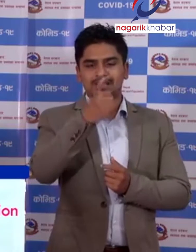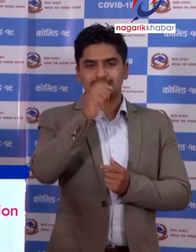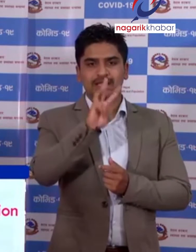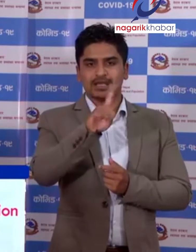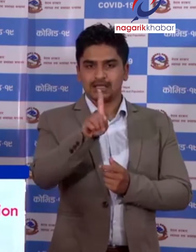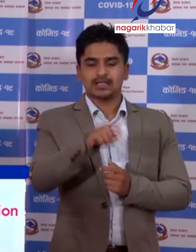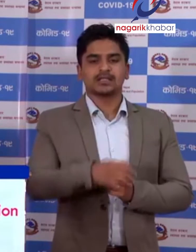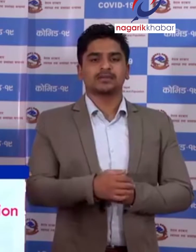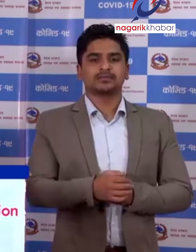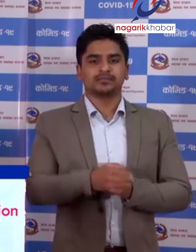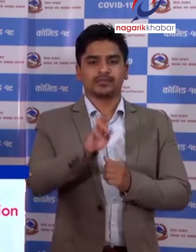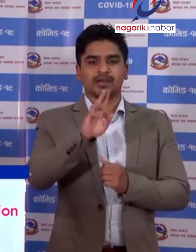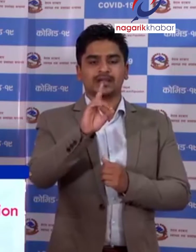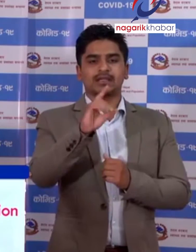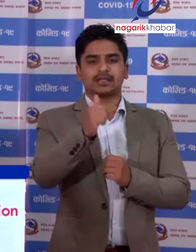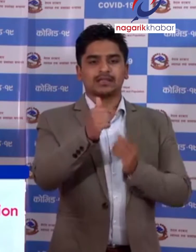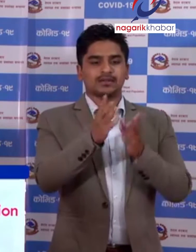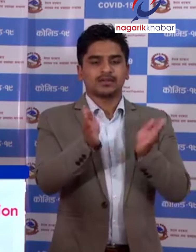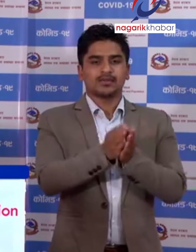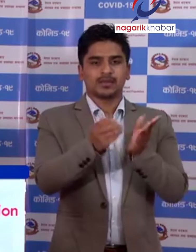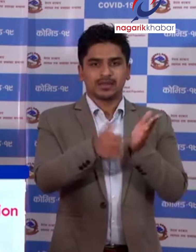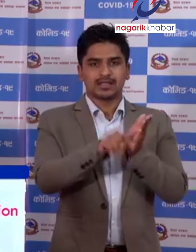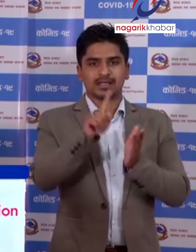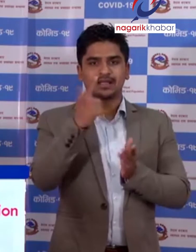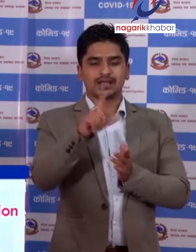1,06,331, आरडीटी को जम्मा परीक्षण